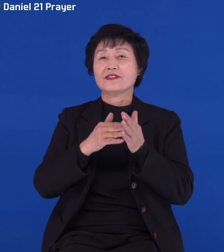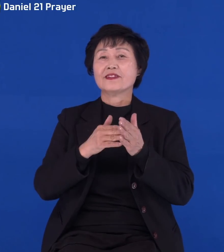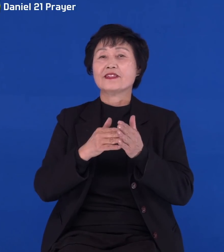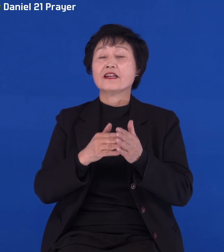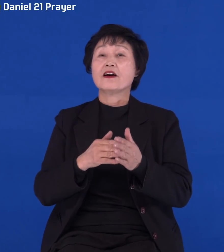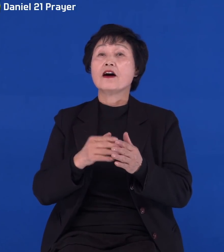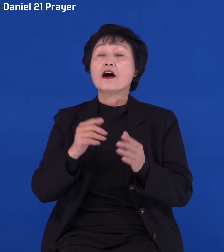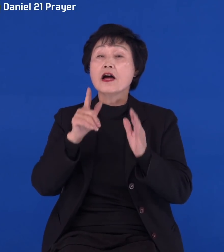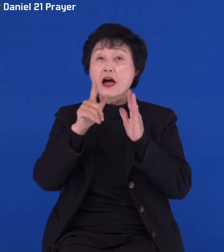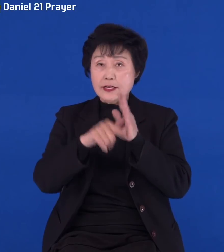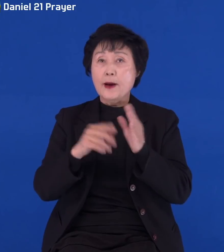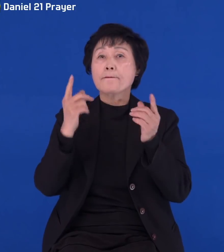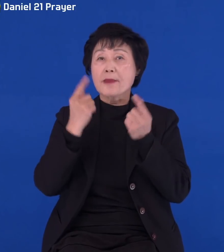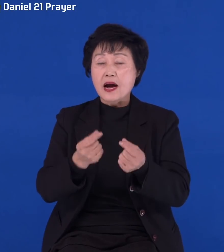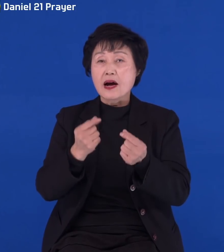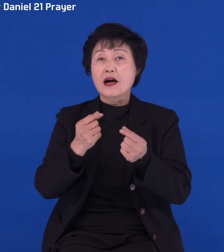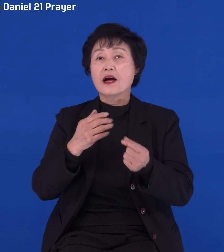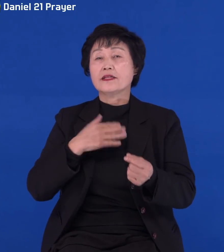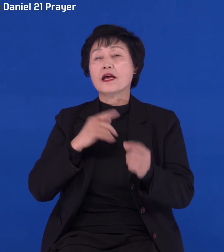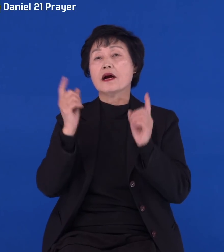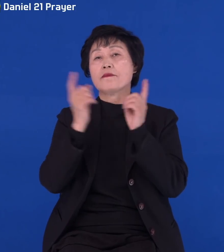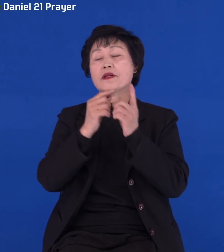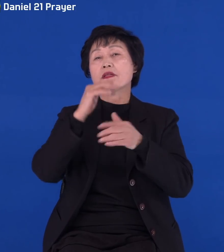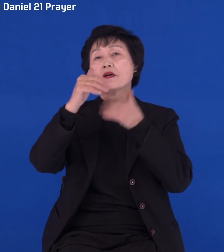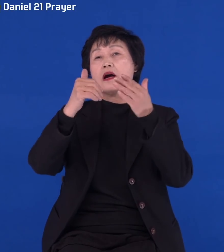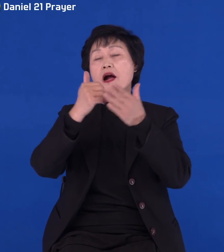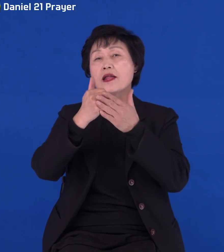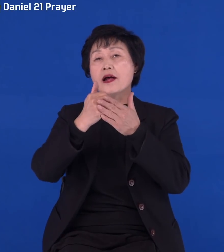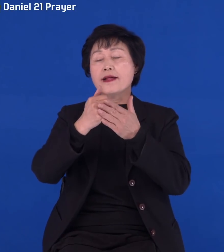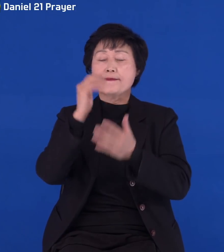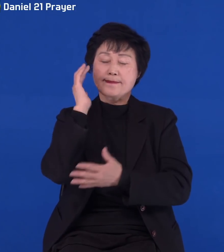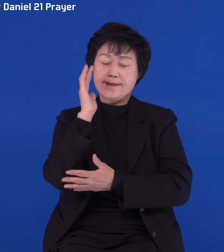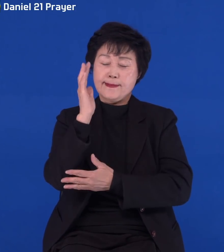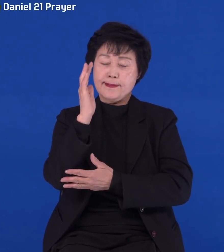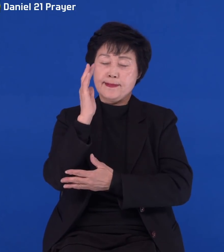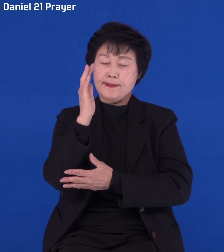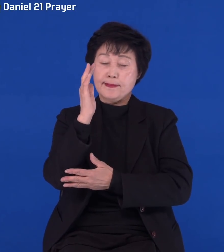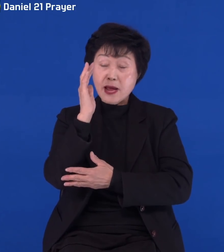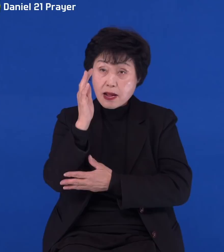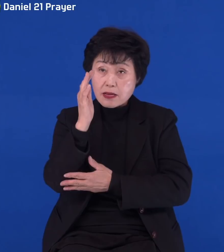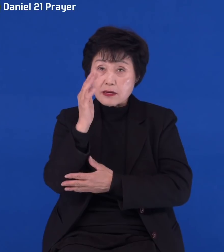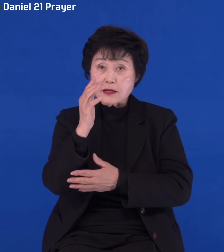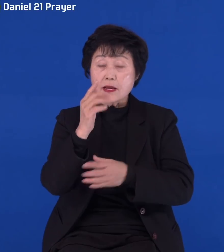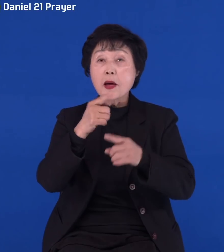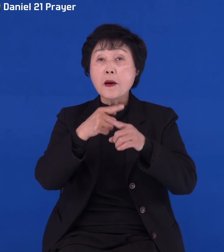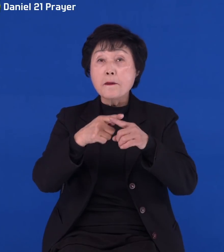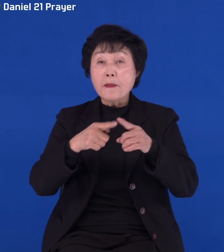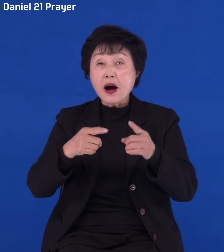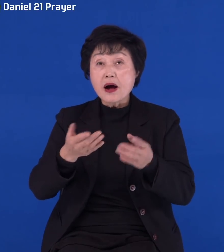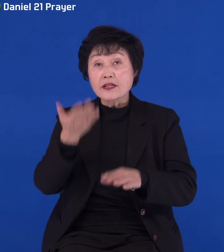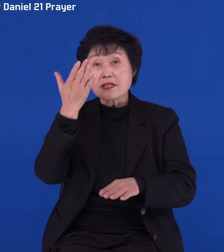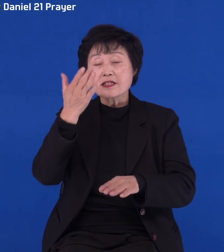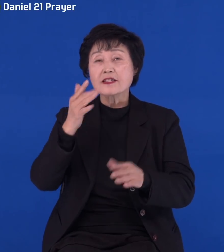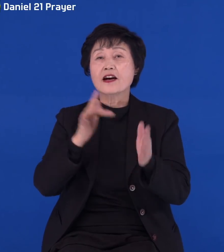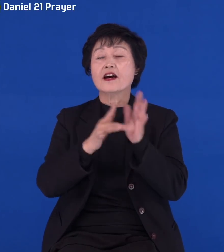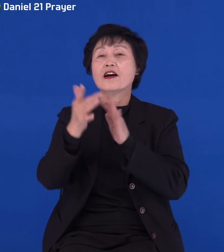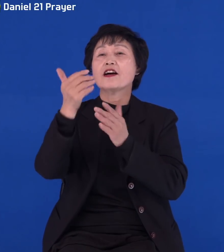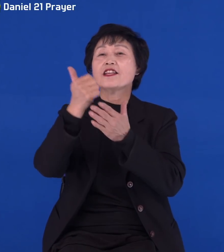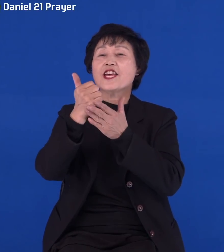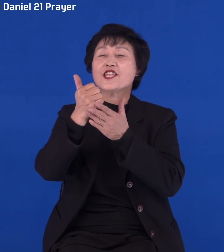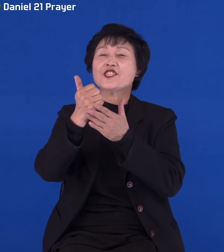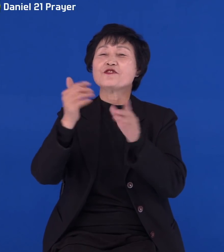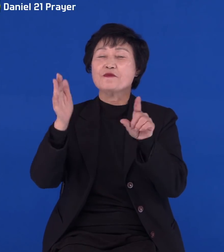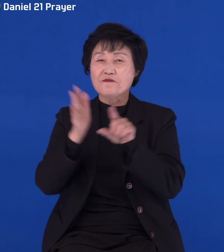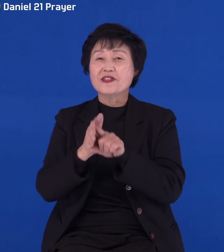하나님을 증거했어요. 그리고 기도했더니 절반이 예수를 영접했어요. 그러나 물론 반은 예수를